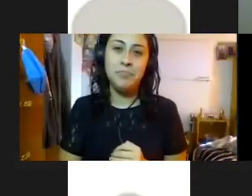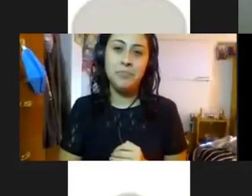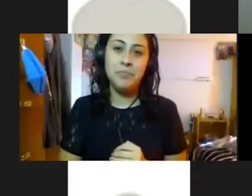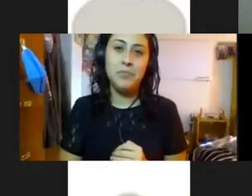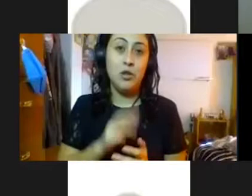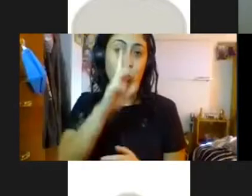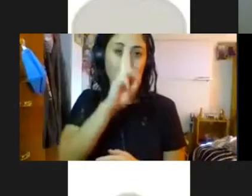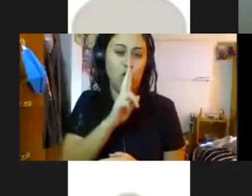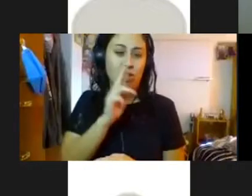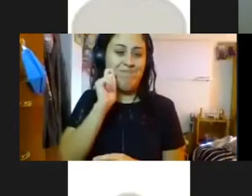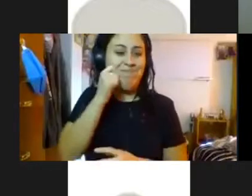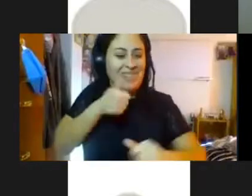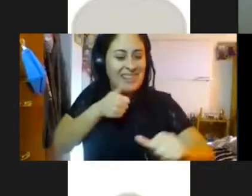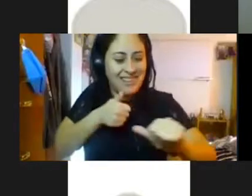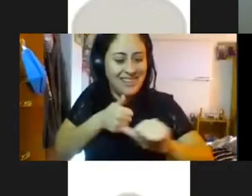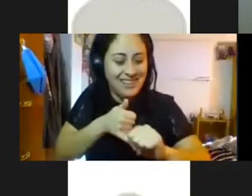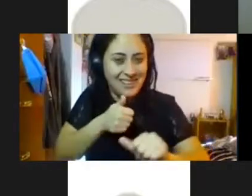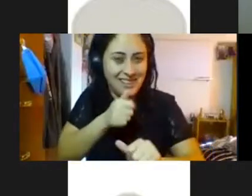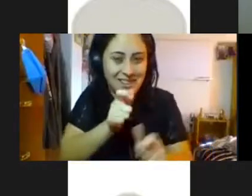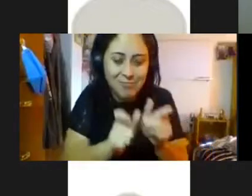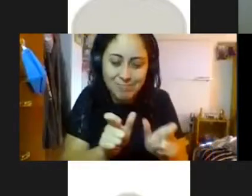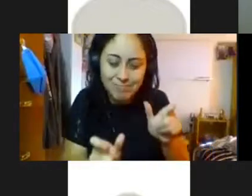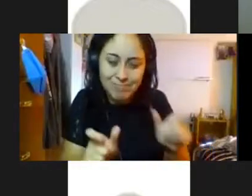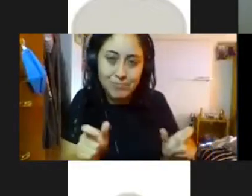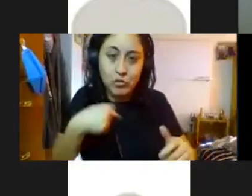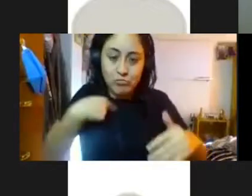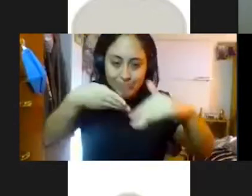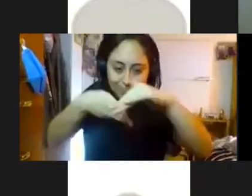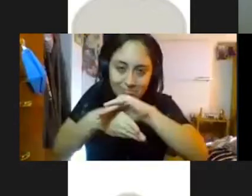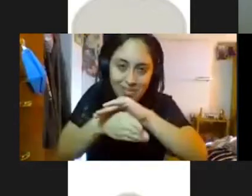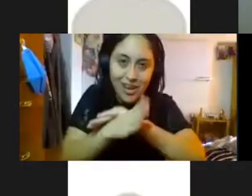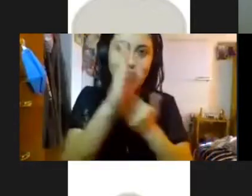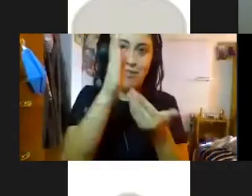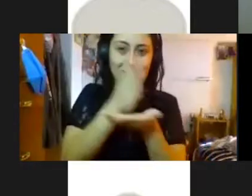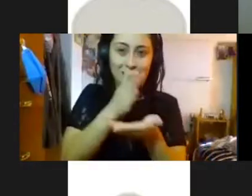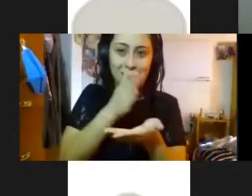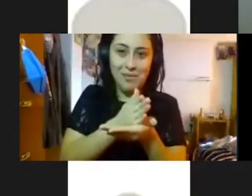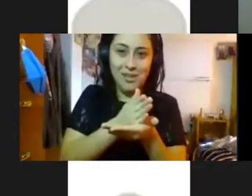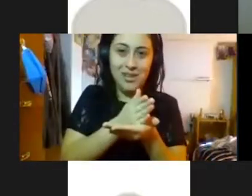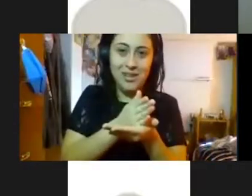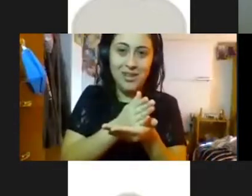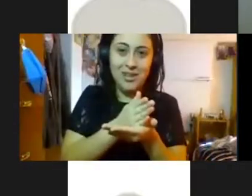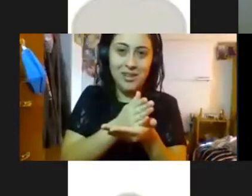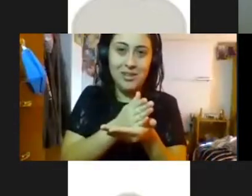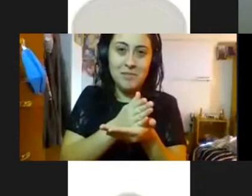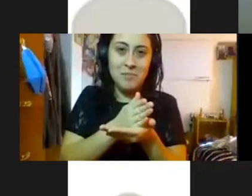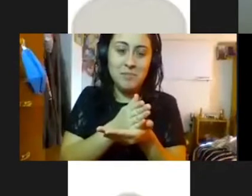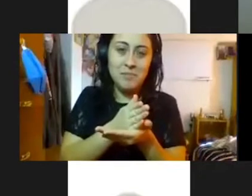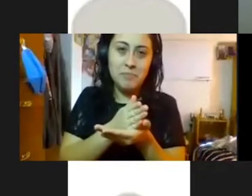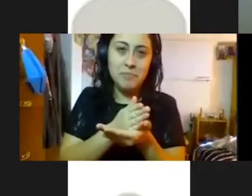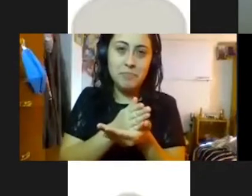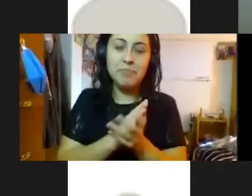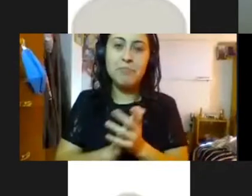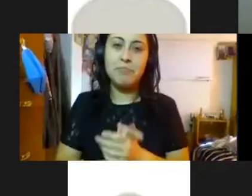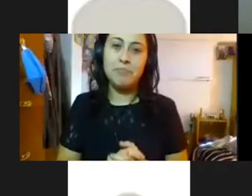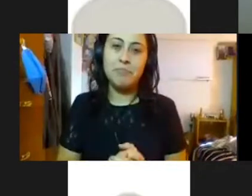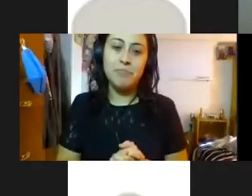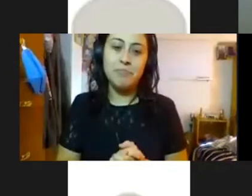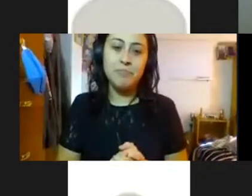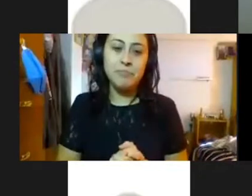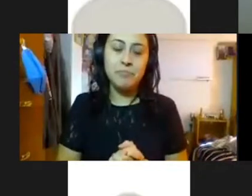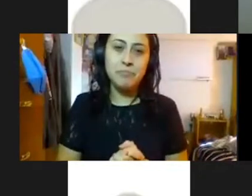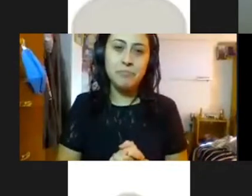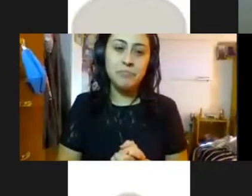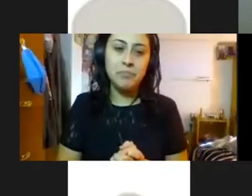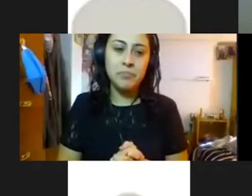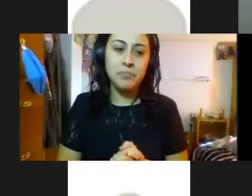cercano, porque uno ingresa a un establecimiento educacional en el cual vas a